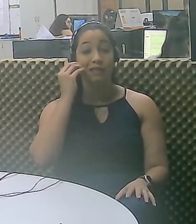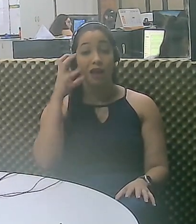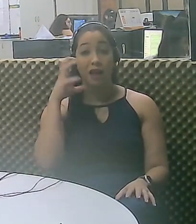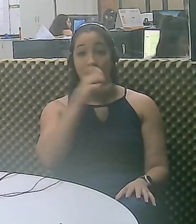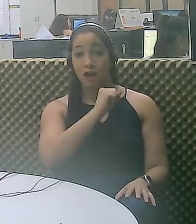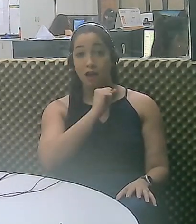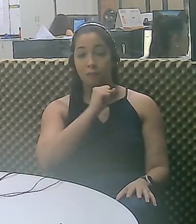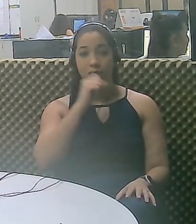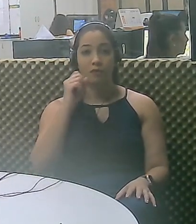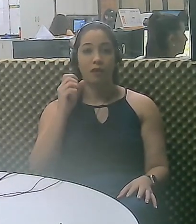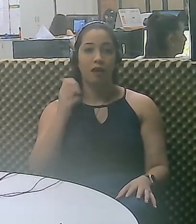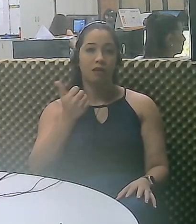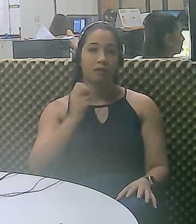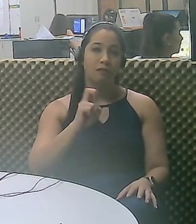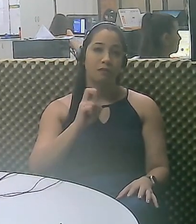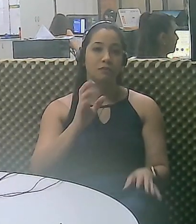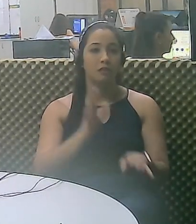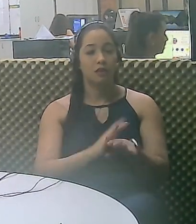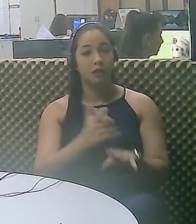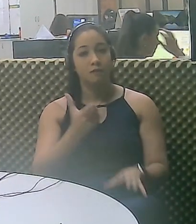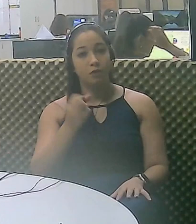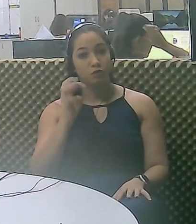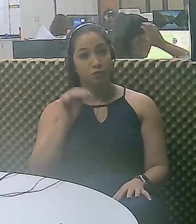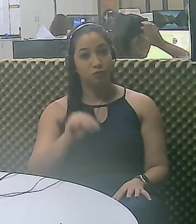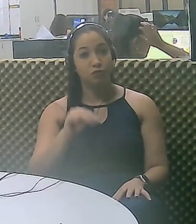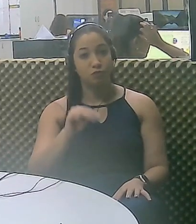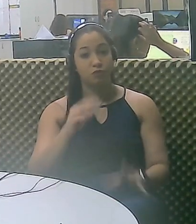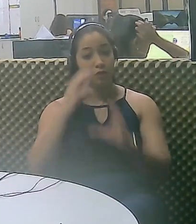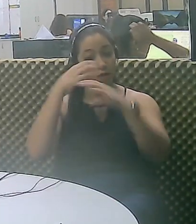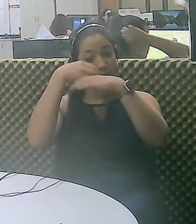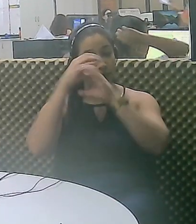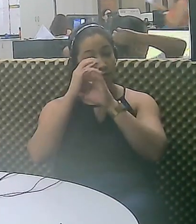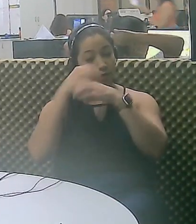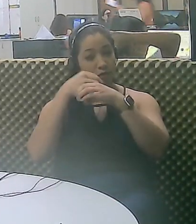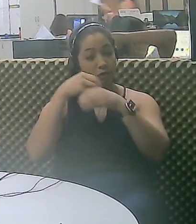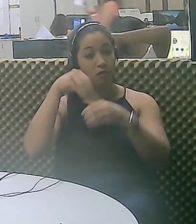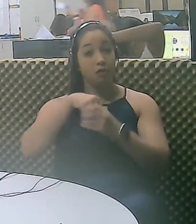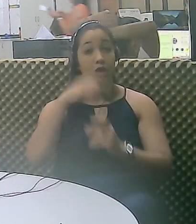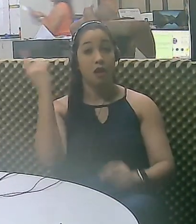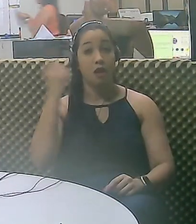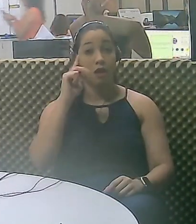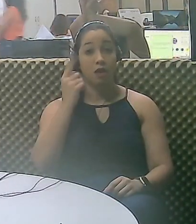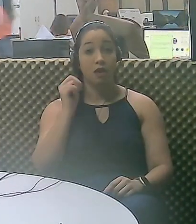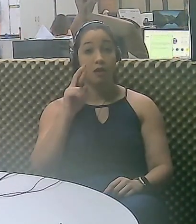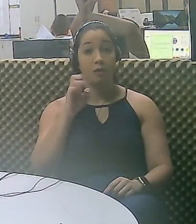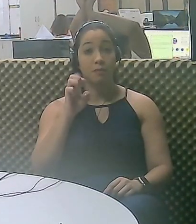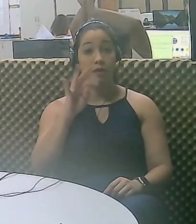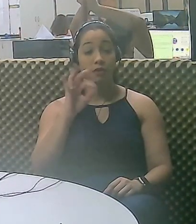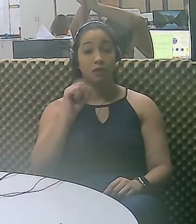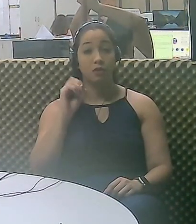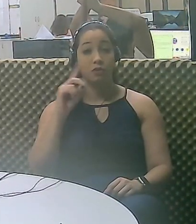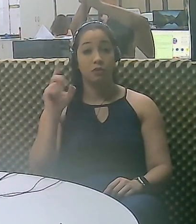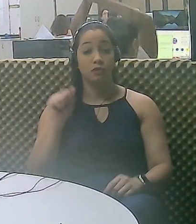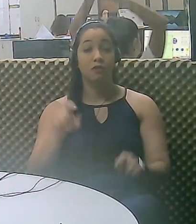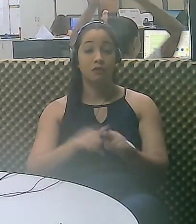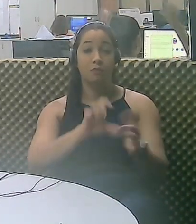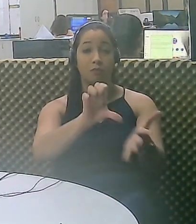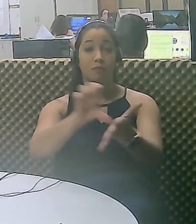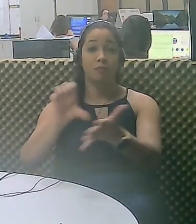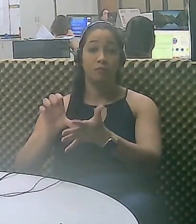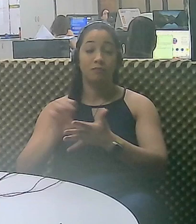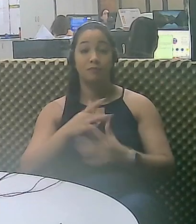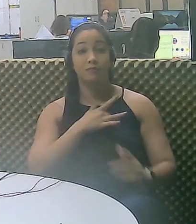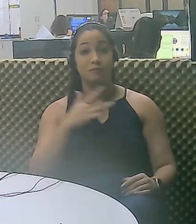rápido tem um resultado entre 15 e 20 minutos. O exame é feito no ambulatório Herbert de Souza e nas unidades de